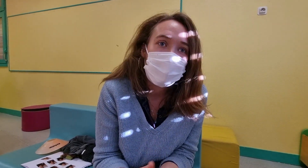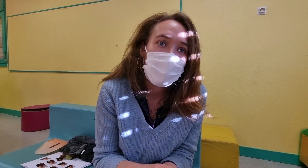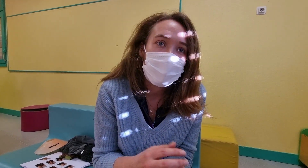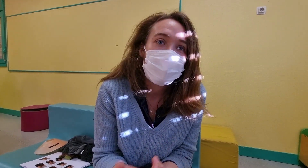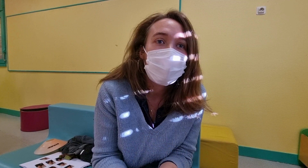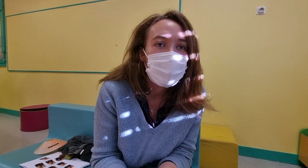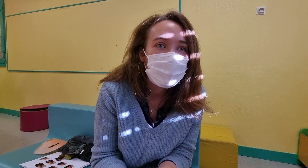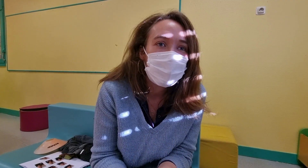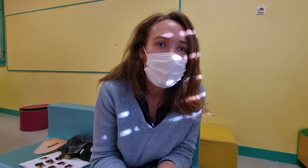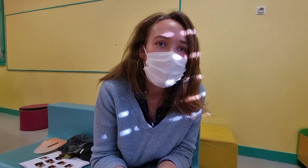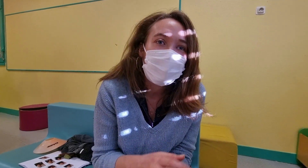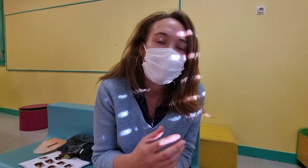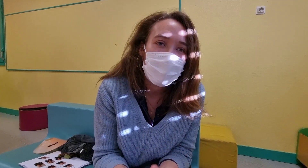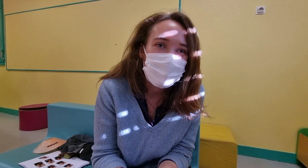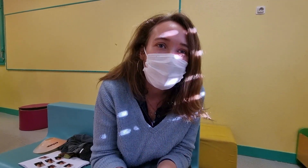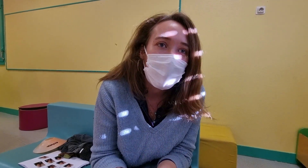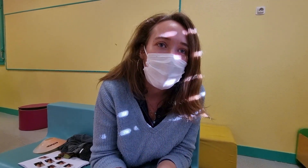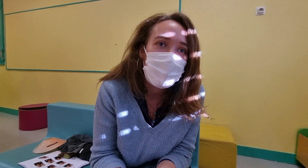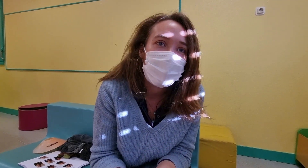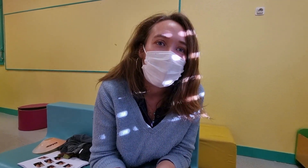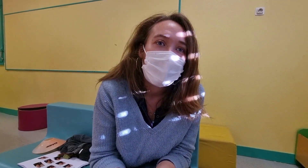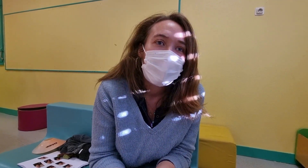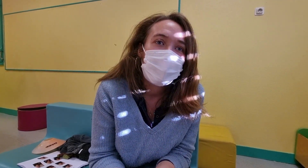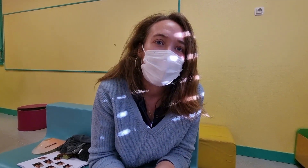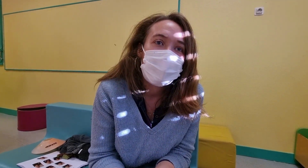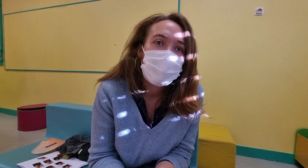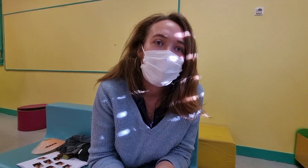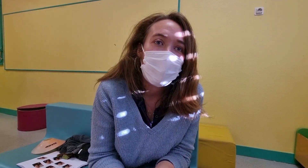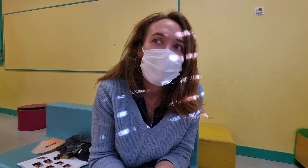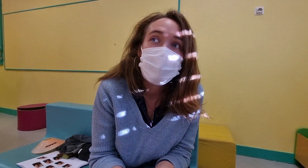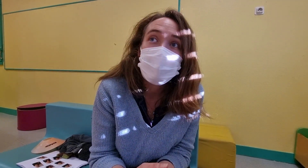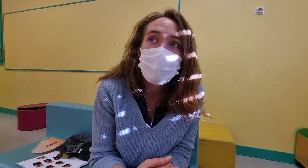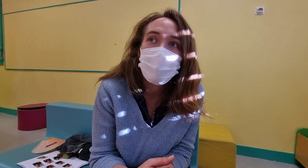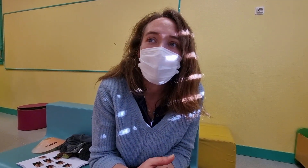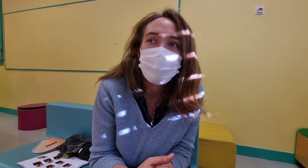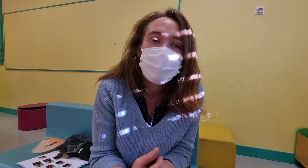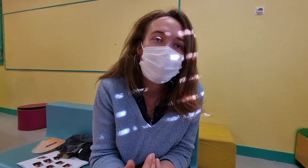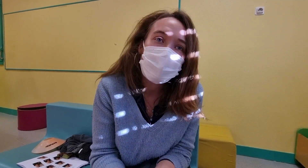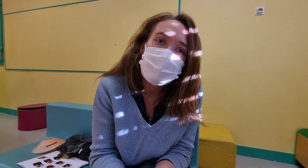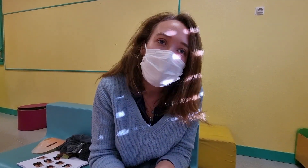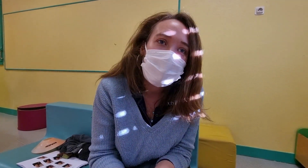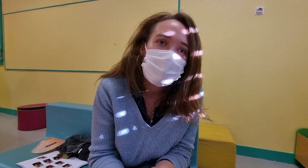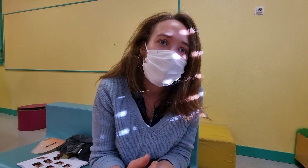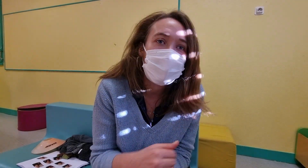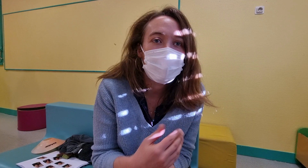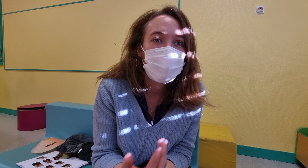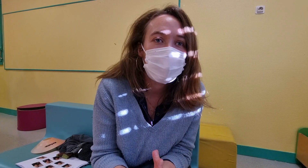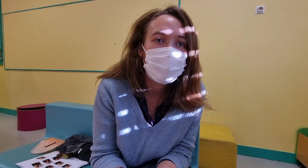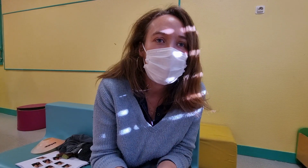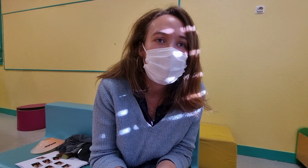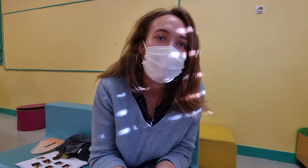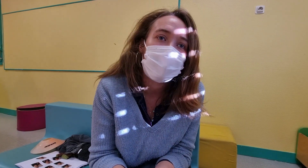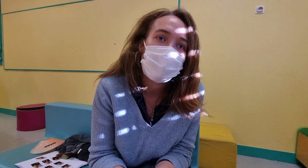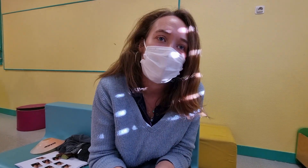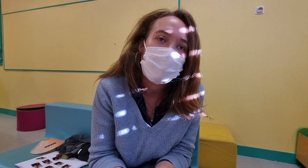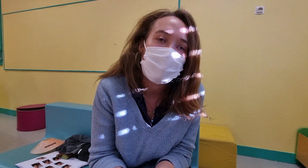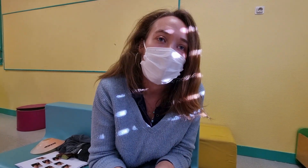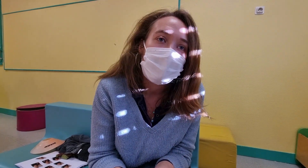un atelier en plus collectif avec d'autres parents. Ça m'a permis aussi d'apprendre beaucoup de comptines, donc extrêmement ludiques avec lui,